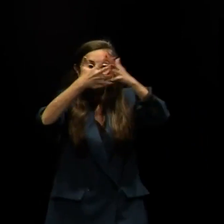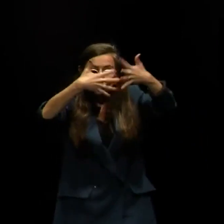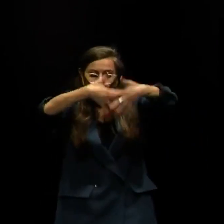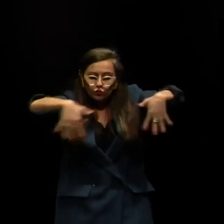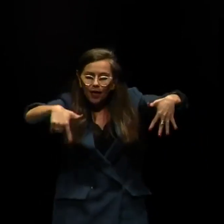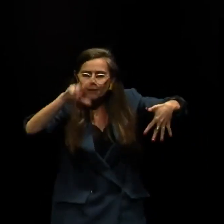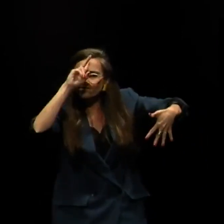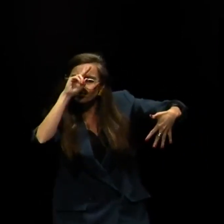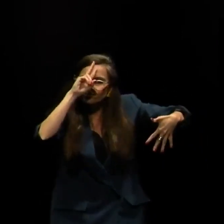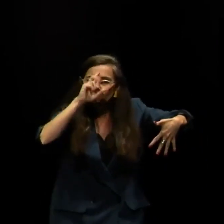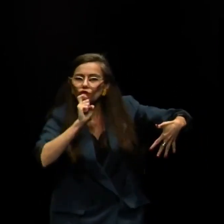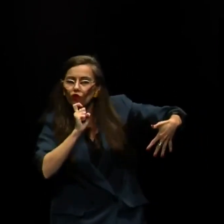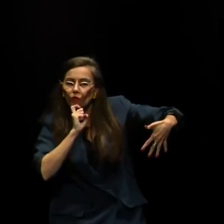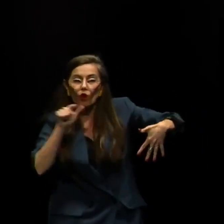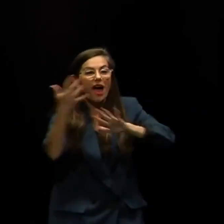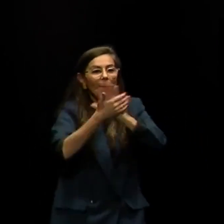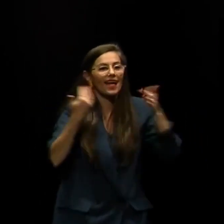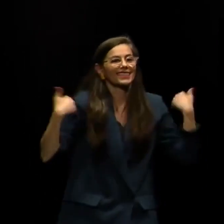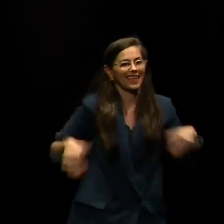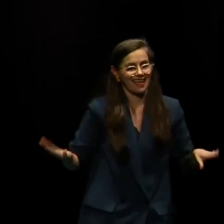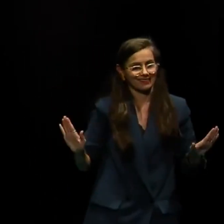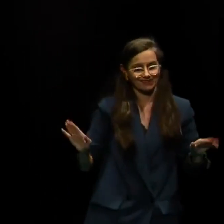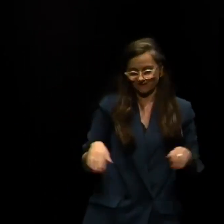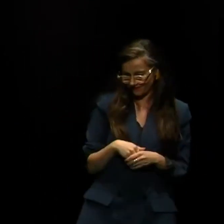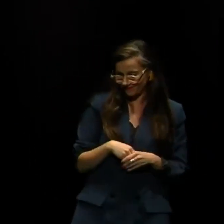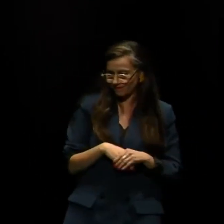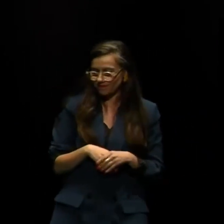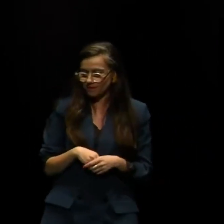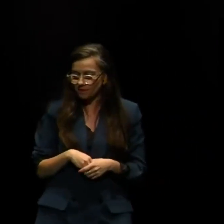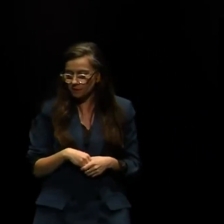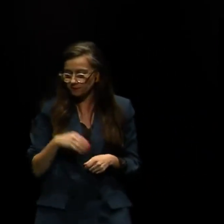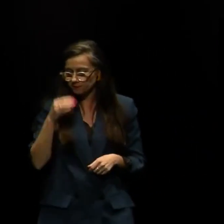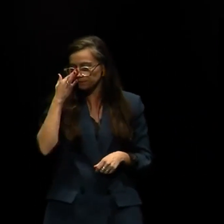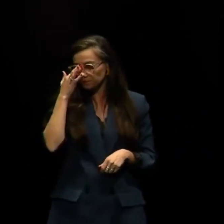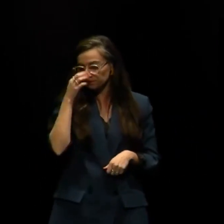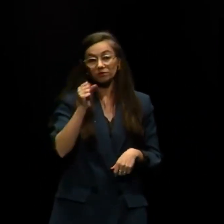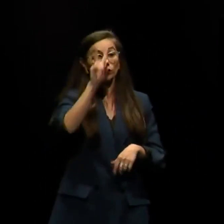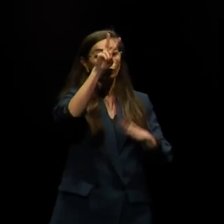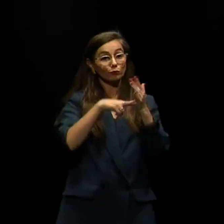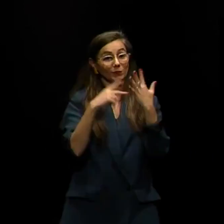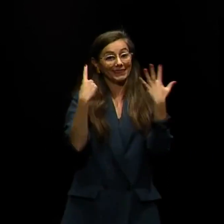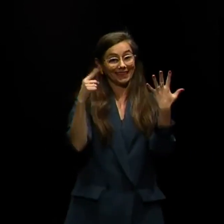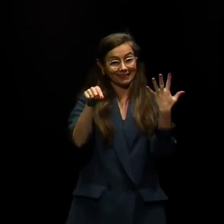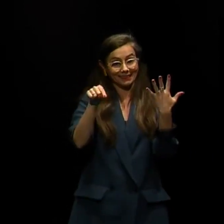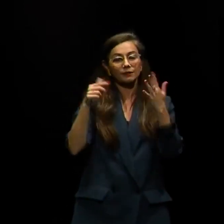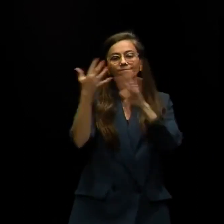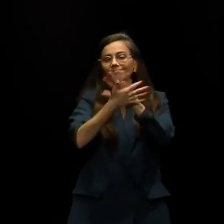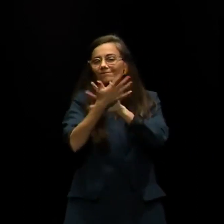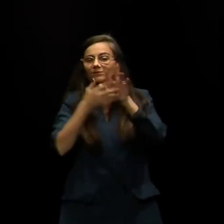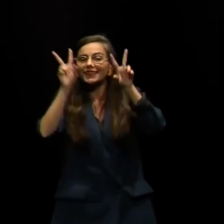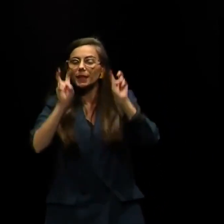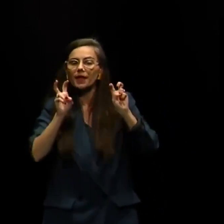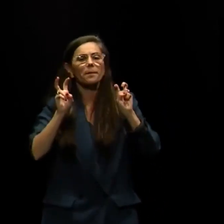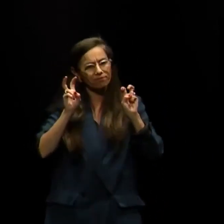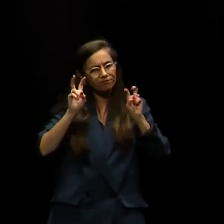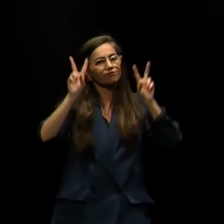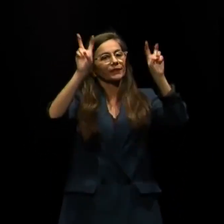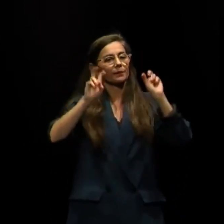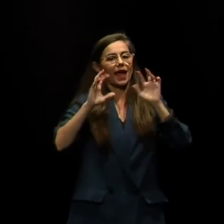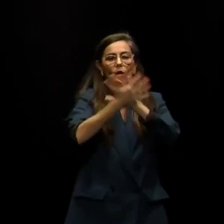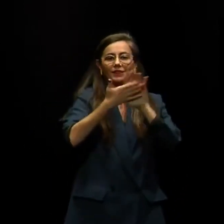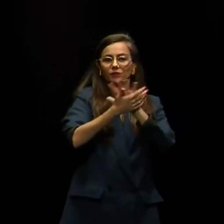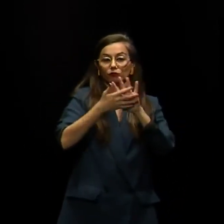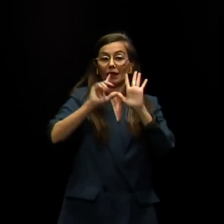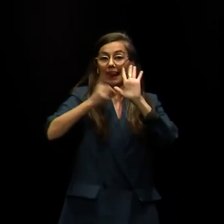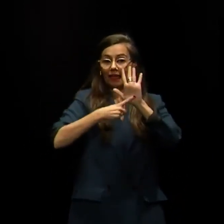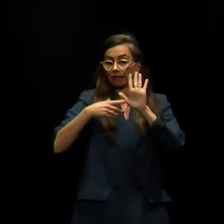¿no? Y también se empezó a hablar de la estructura de nuestro movimiento asociativo. Ahí ya empezó el germen de la preocupación que nos trae al Congreso